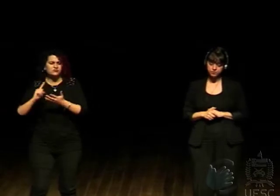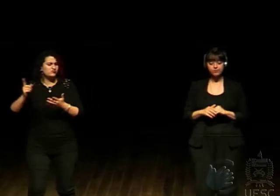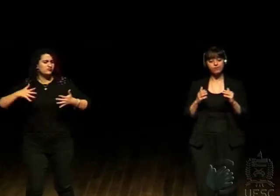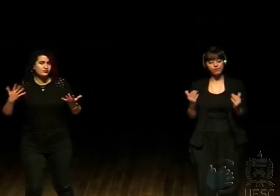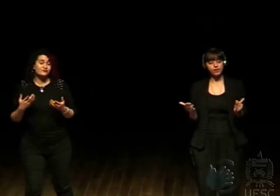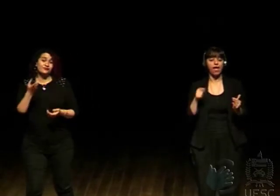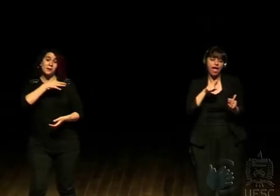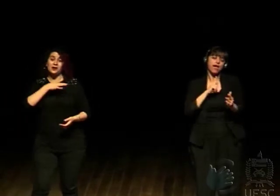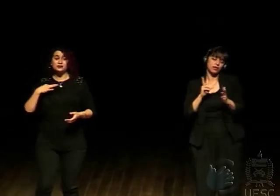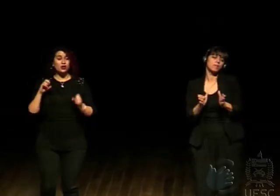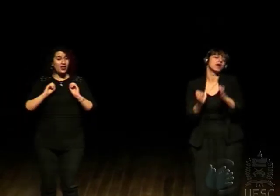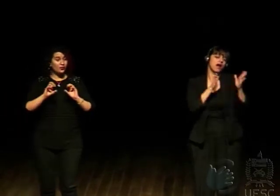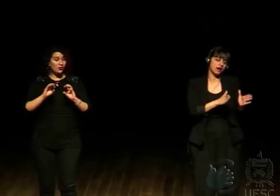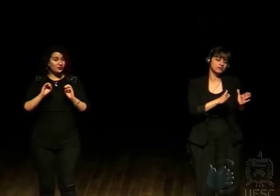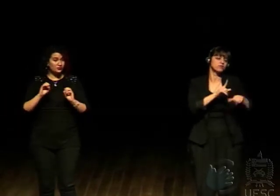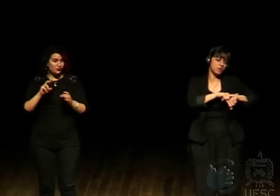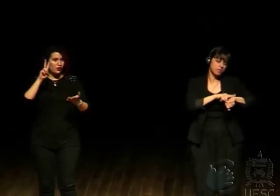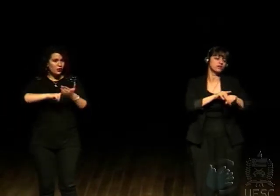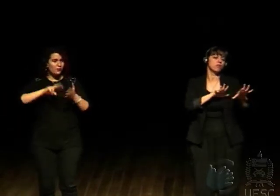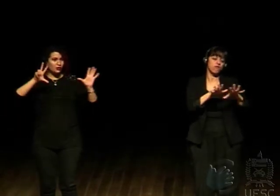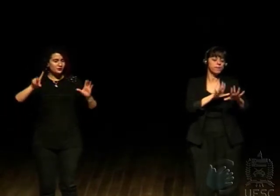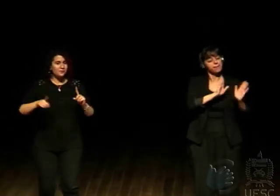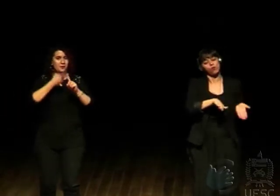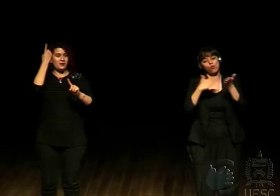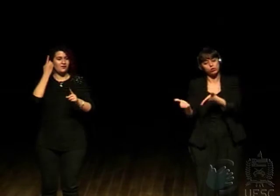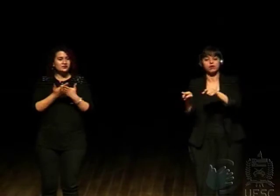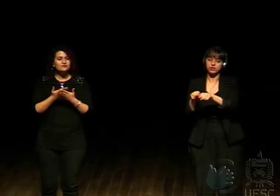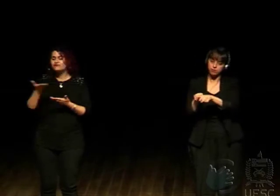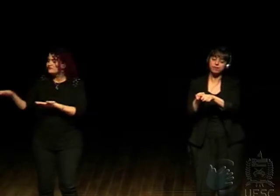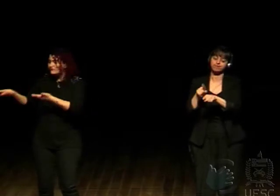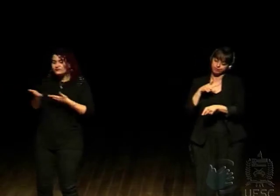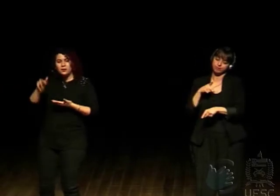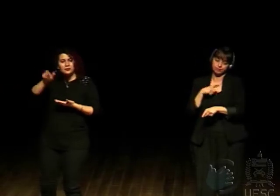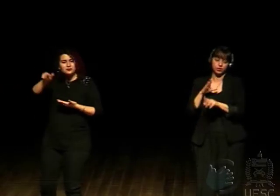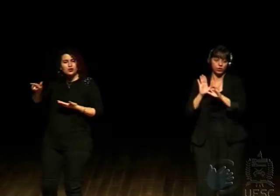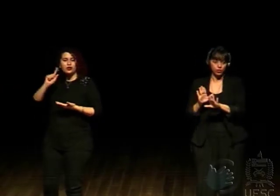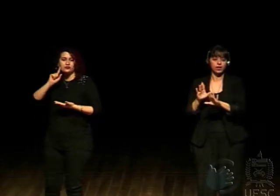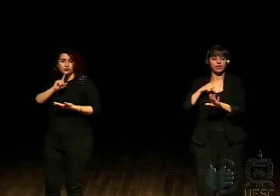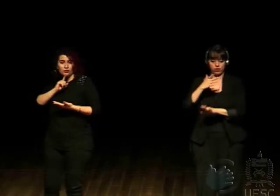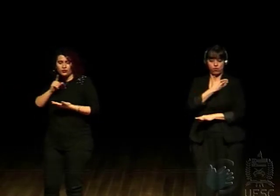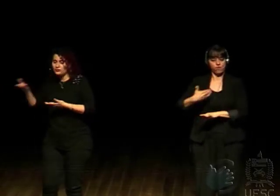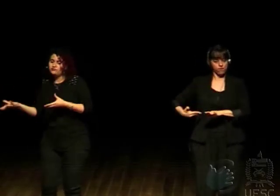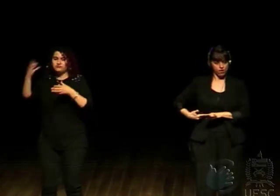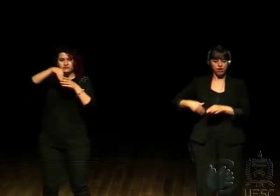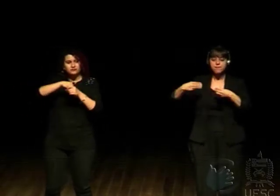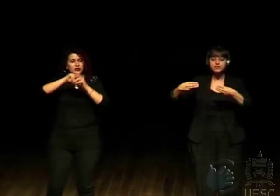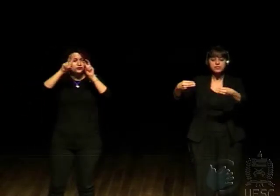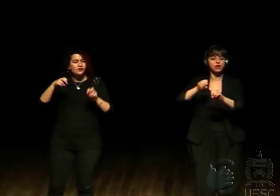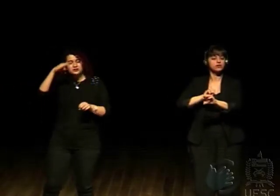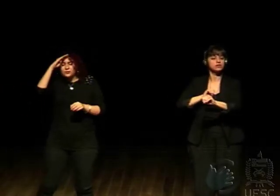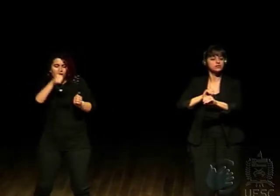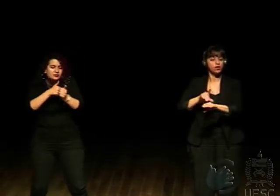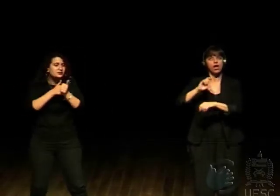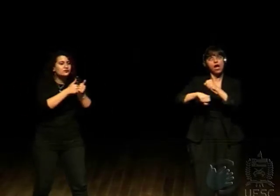Bueno, eso ha sido una parte de los movimientos de la comunidad sorda. Por otro lado, también, desde el Estado, en el Ministerio de Educación, en el año